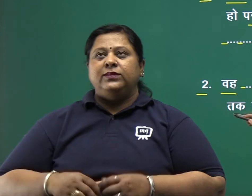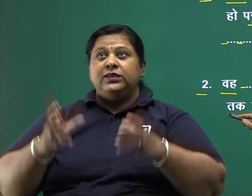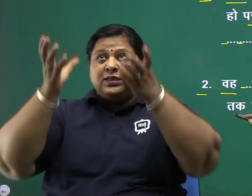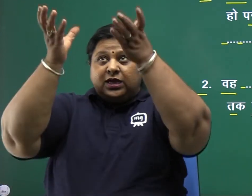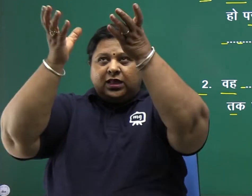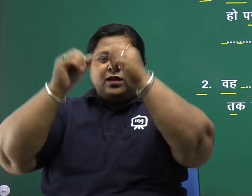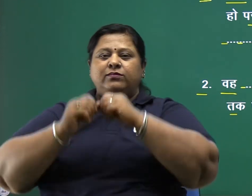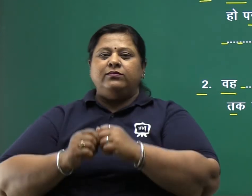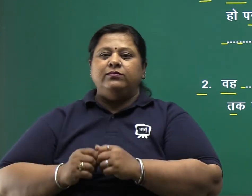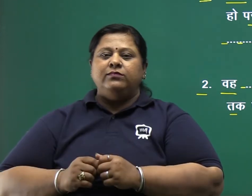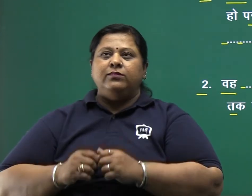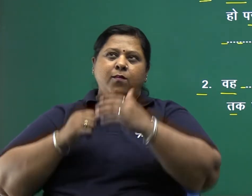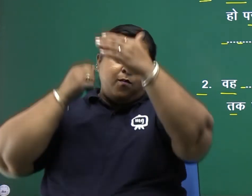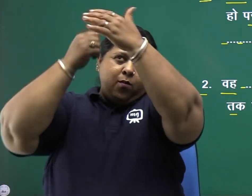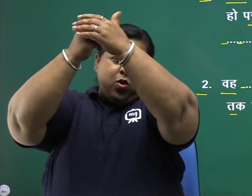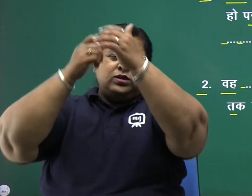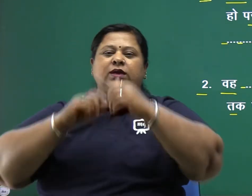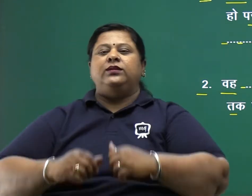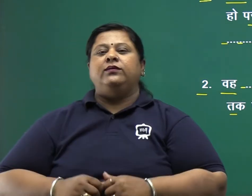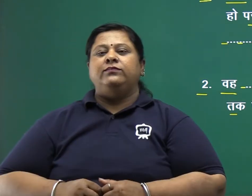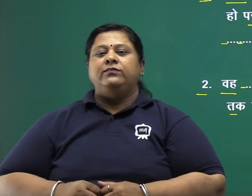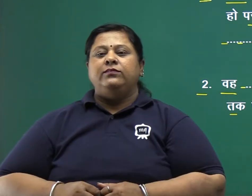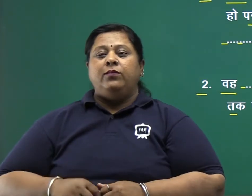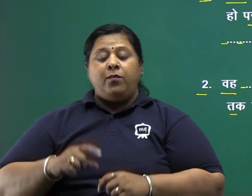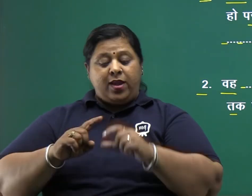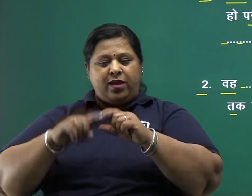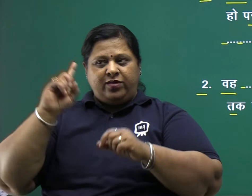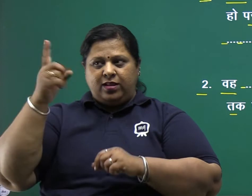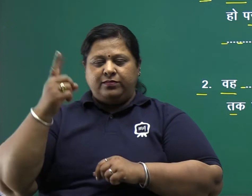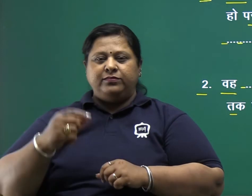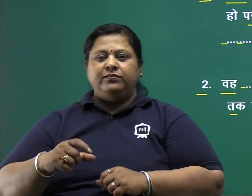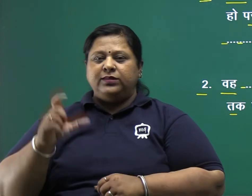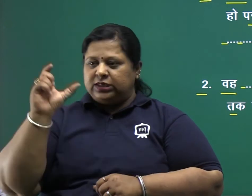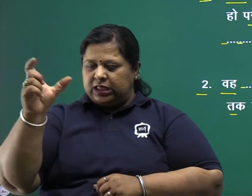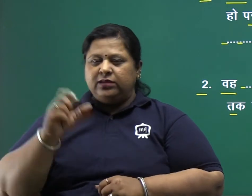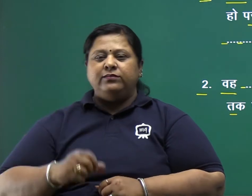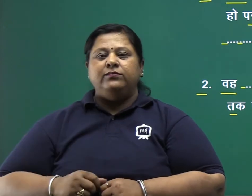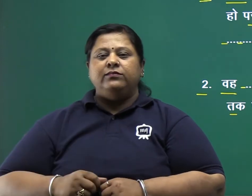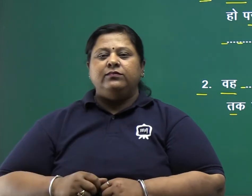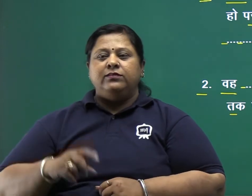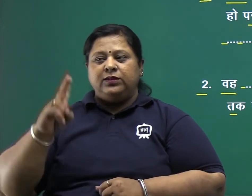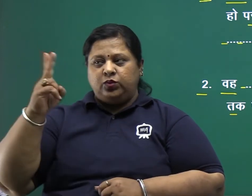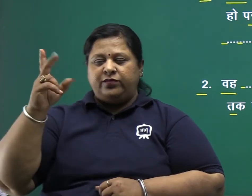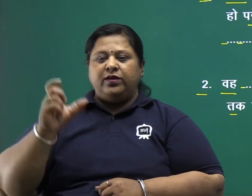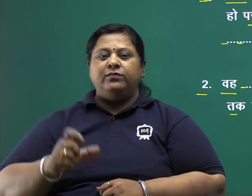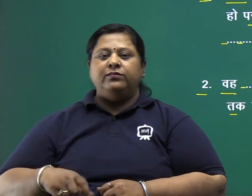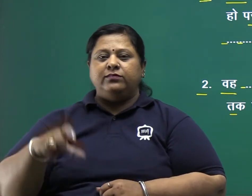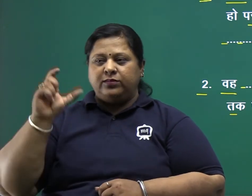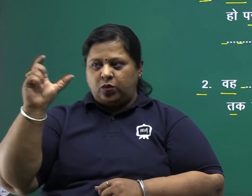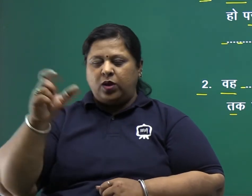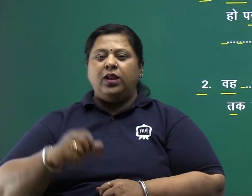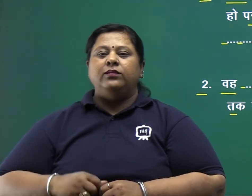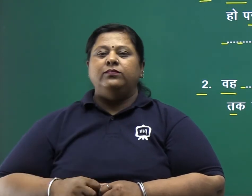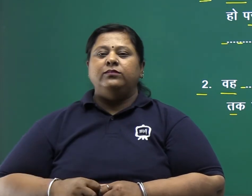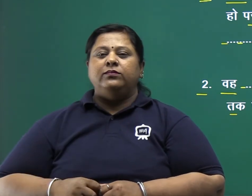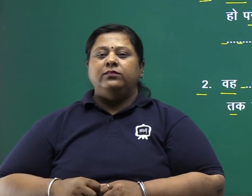छींके तक पहुंच जाता है। पहला विकल्प छत या दूसरा विकल्प